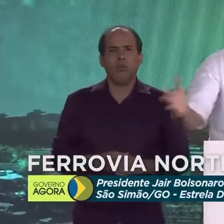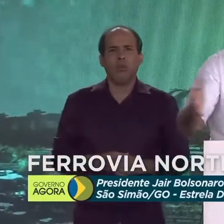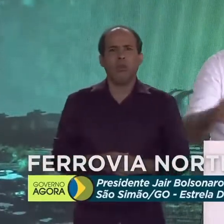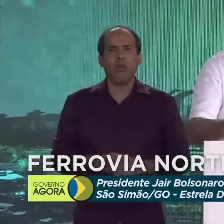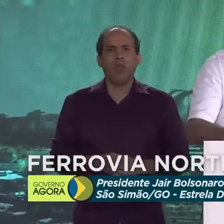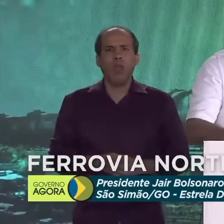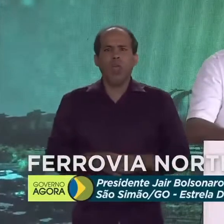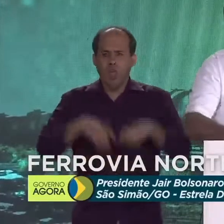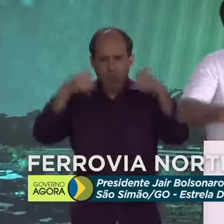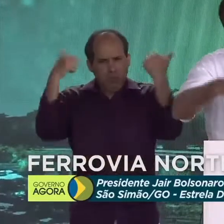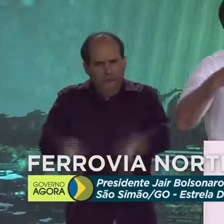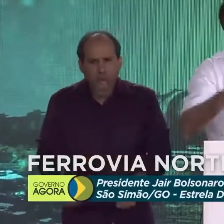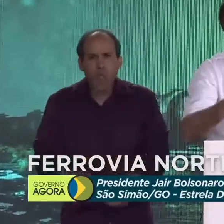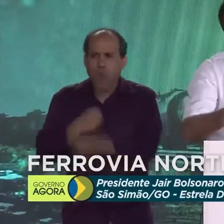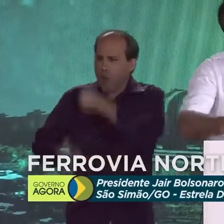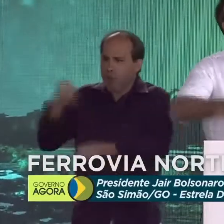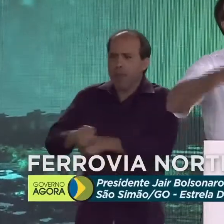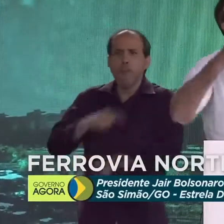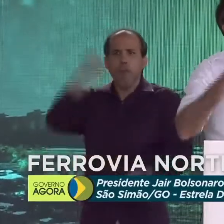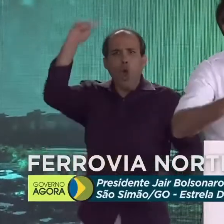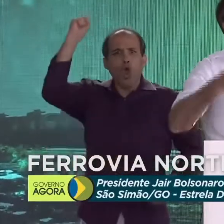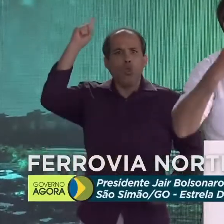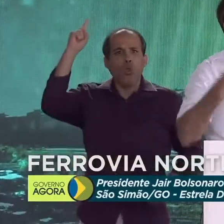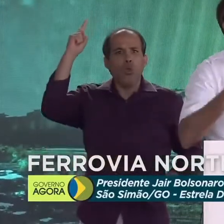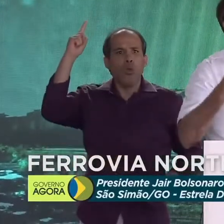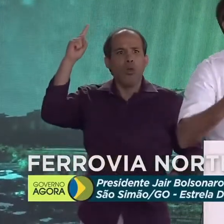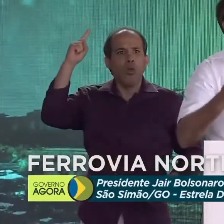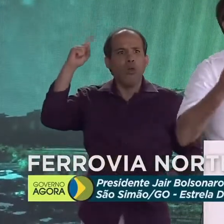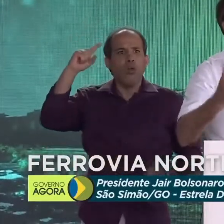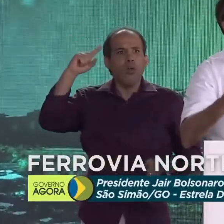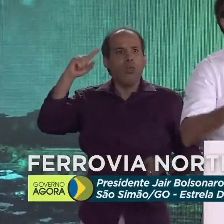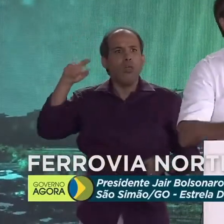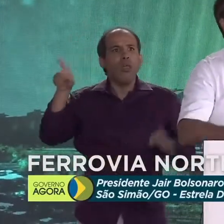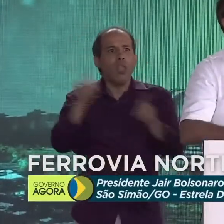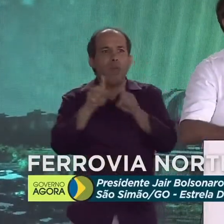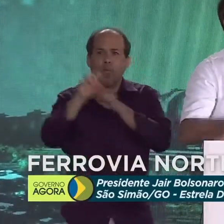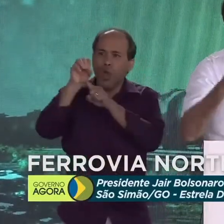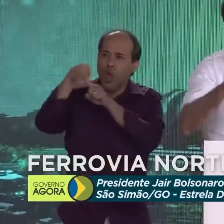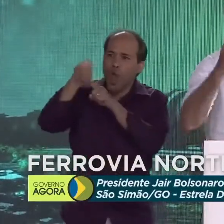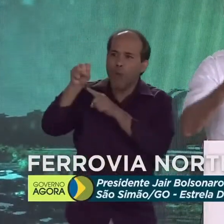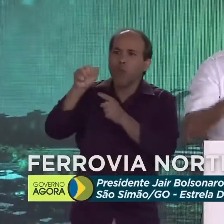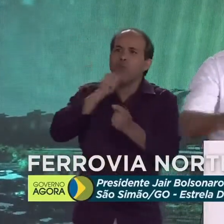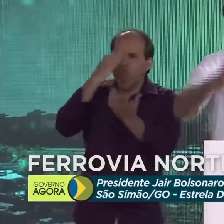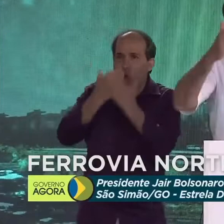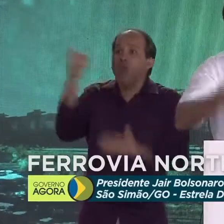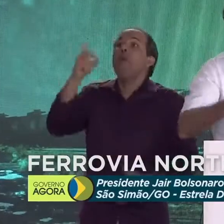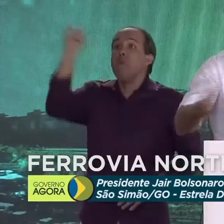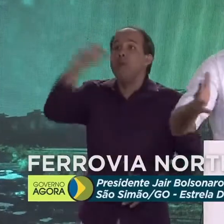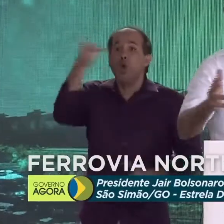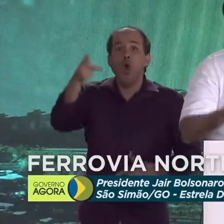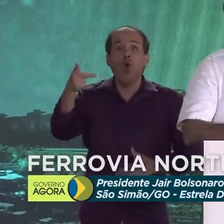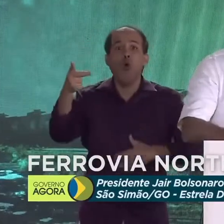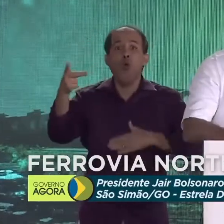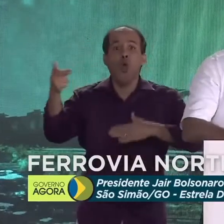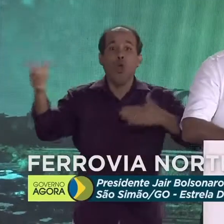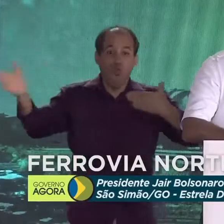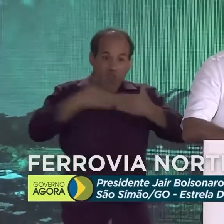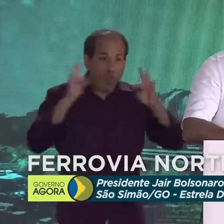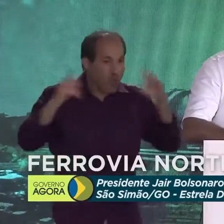Não deu certo ano passado. Até a desacreditada OMS diz que o lockdown não